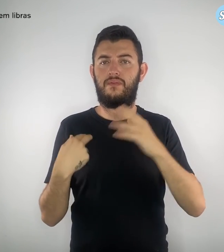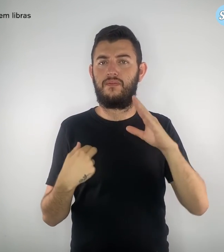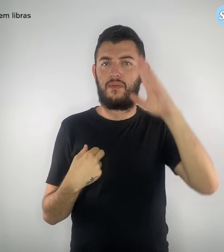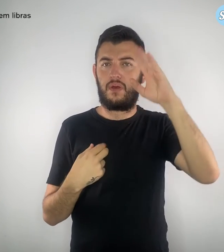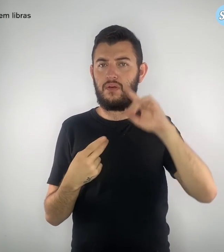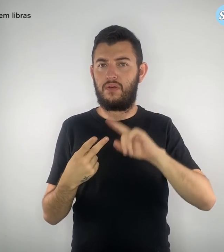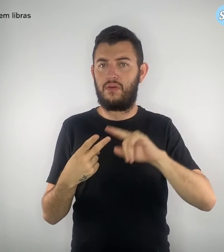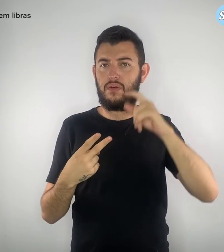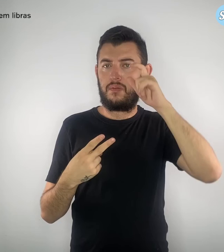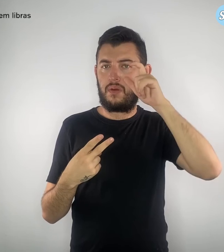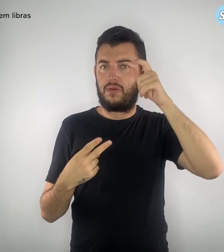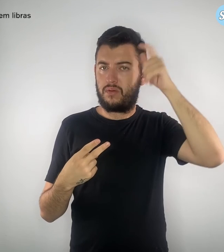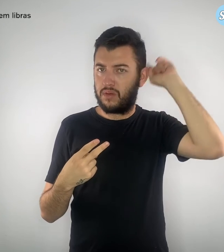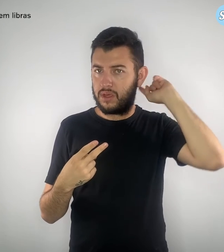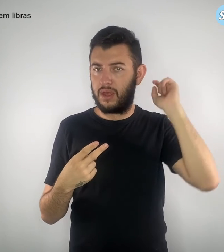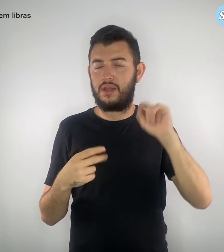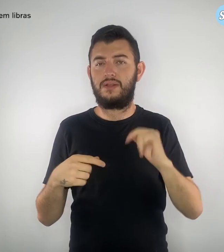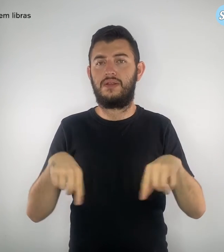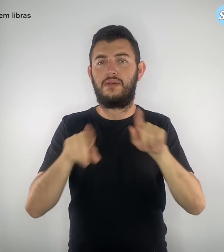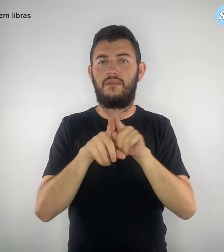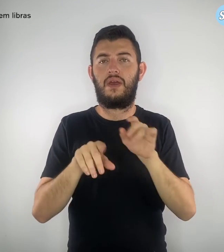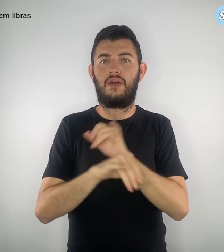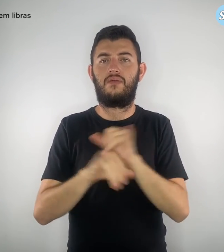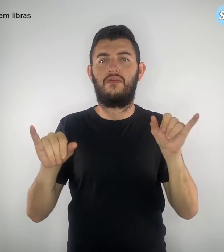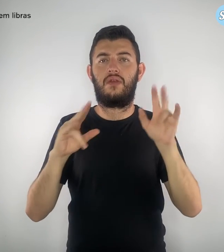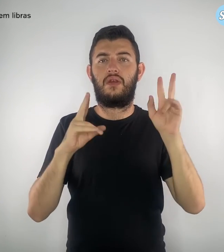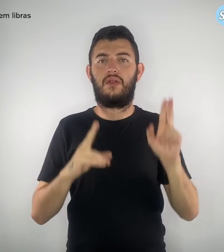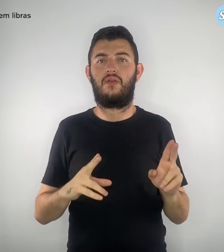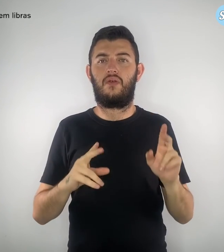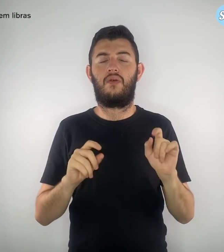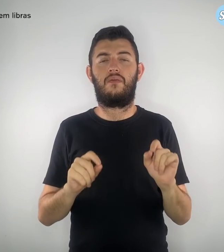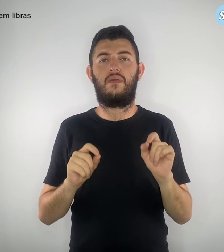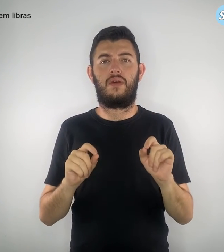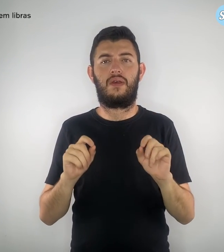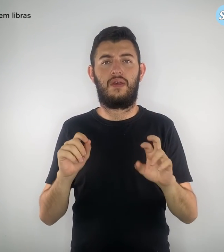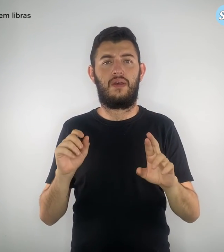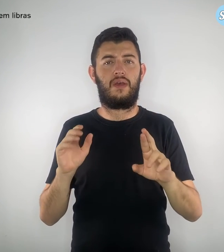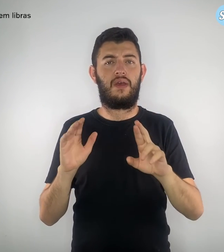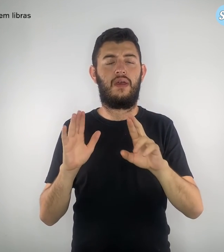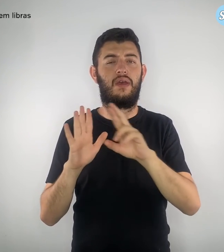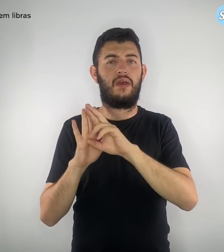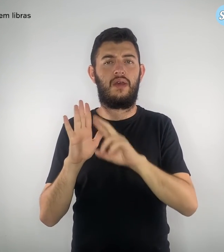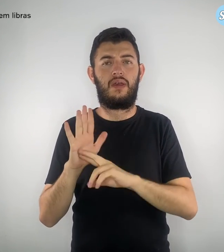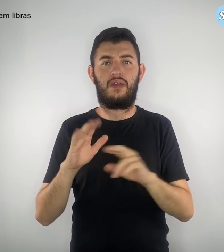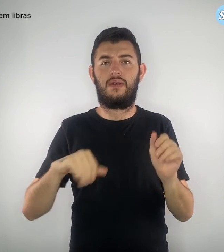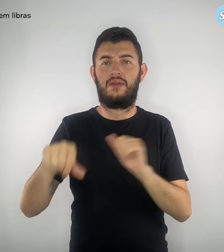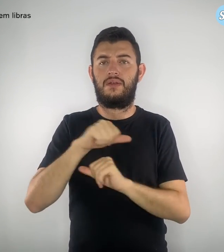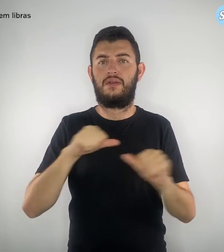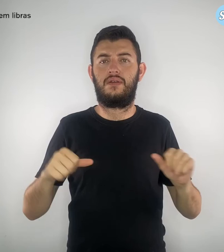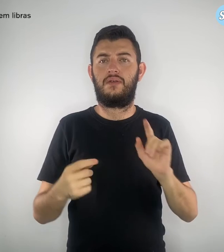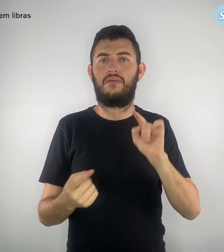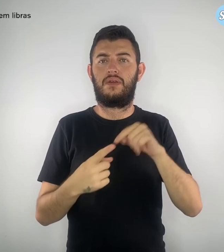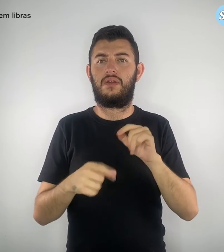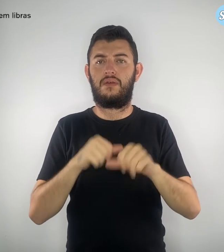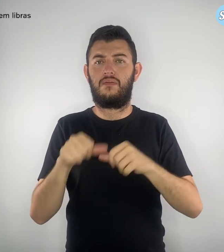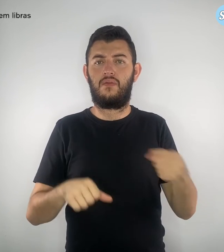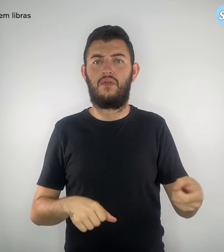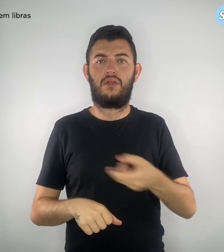Guedes. Anunciada como uma reforma de modernizar o serviço público e desinchar o